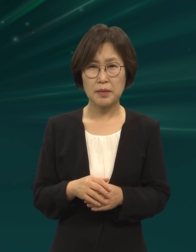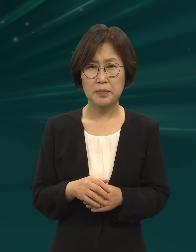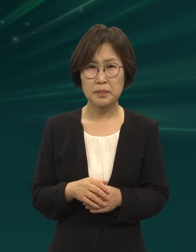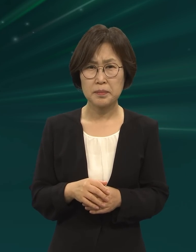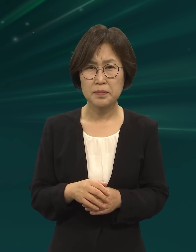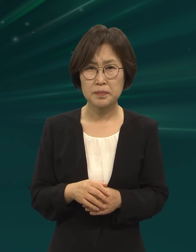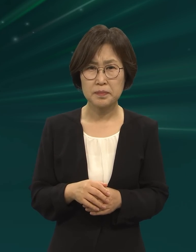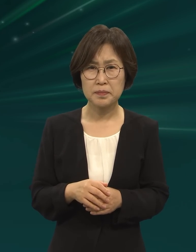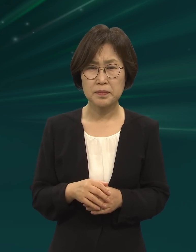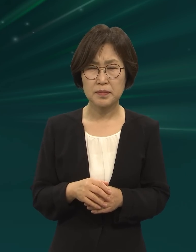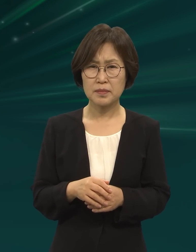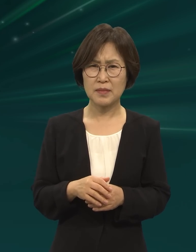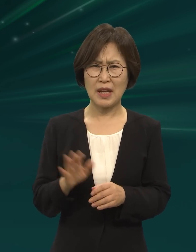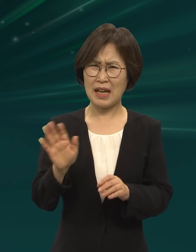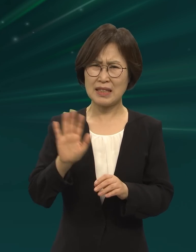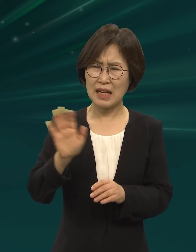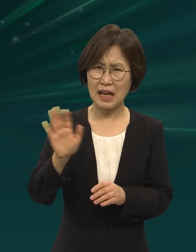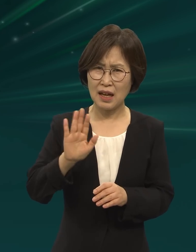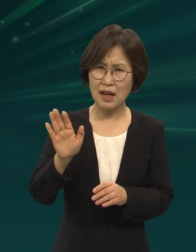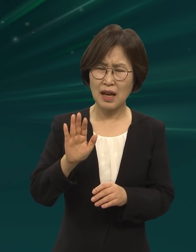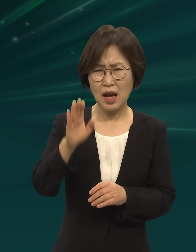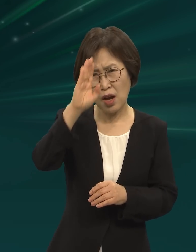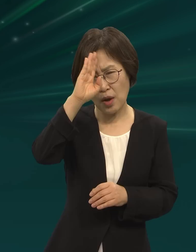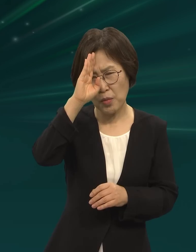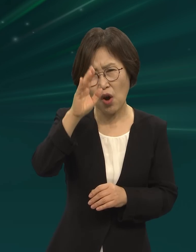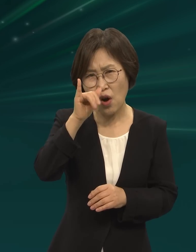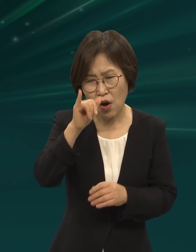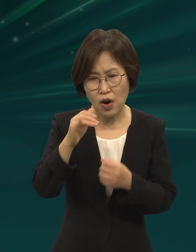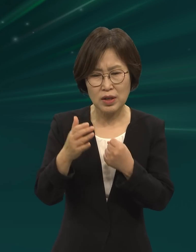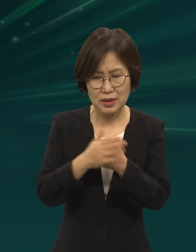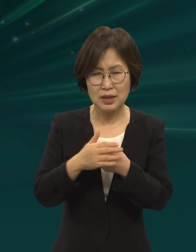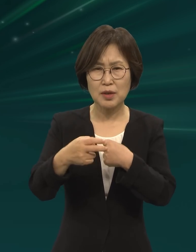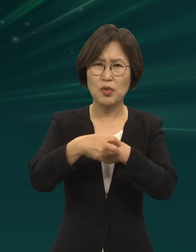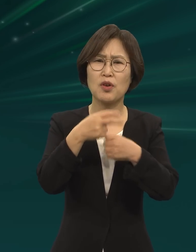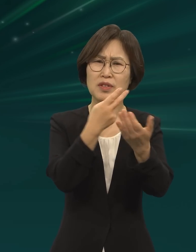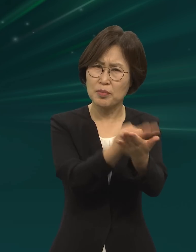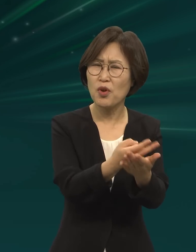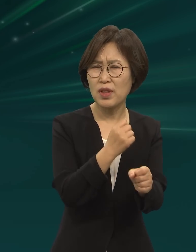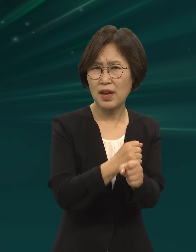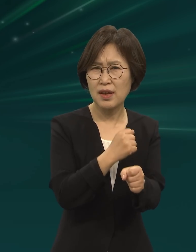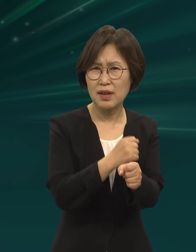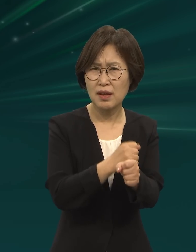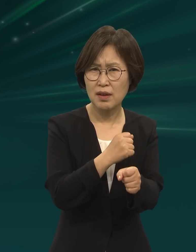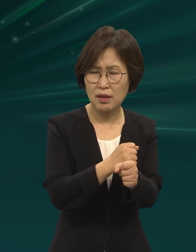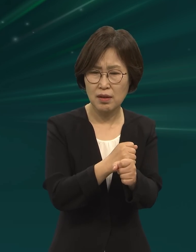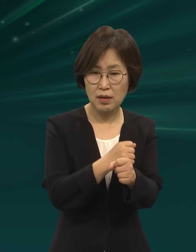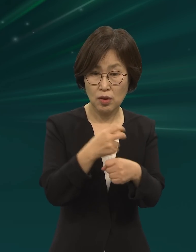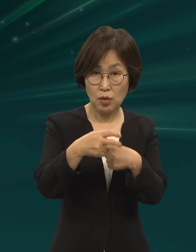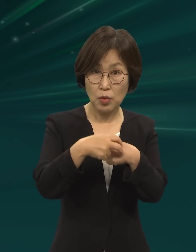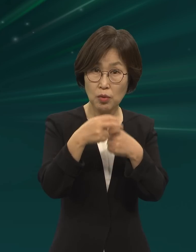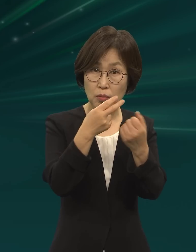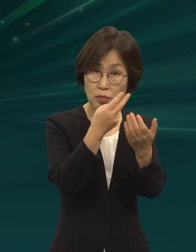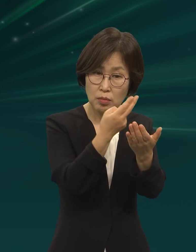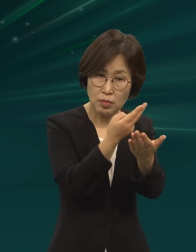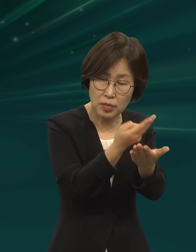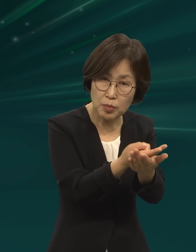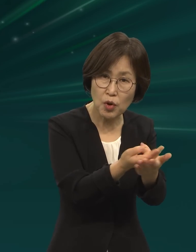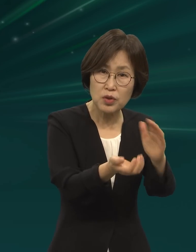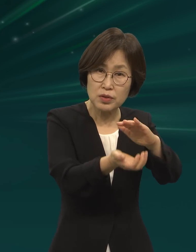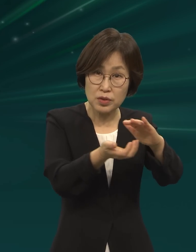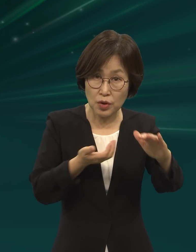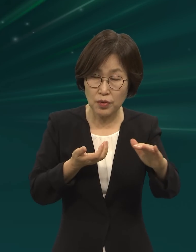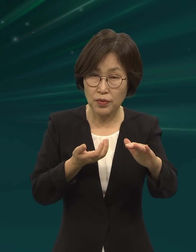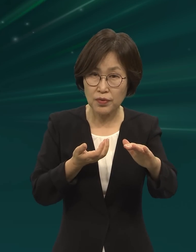말했어. 병원 가자. 가서 입원해라. 입원하러 갔는데 입원 전에